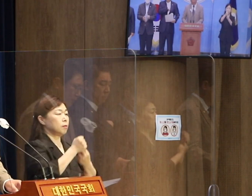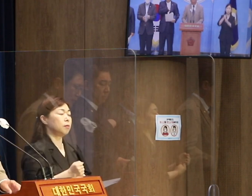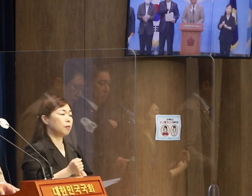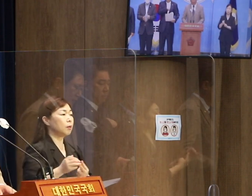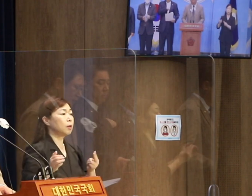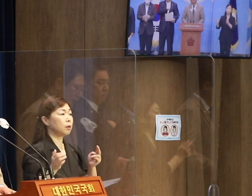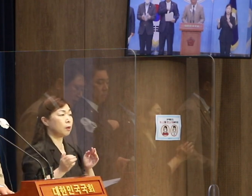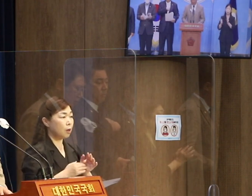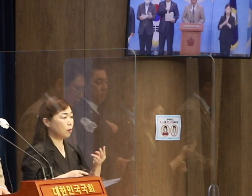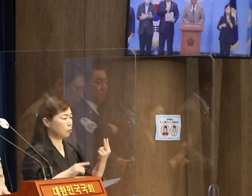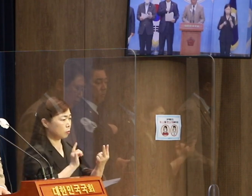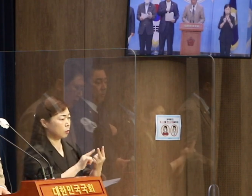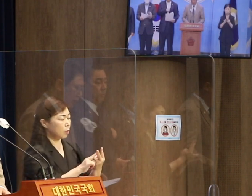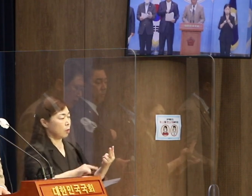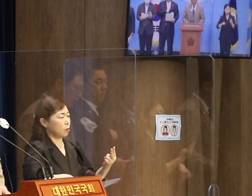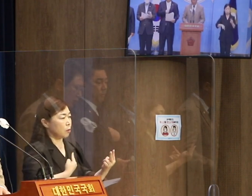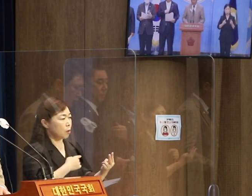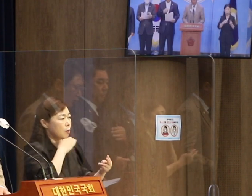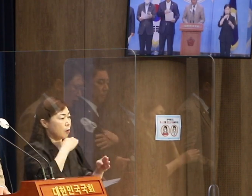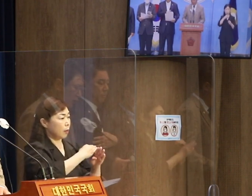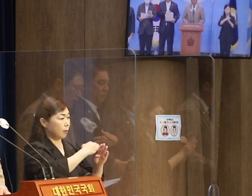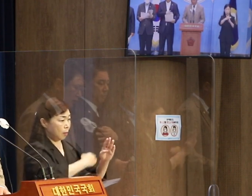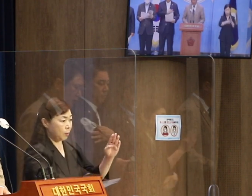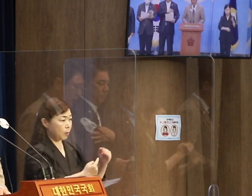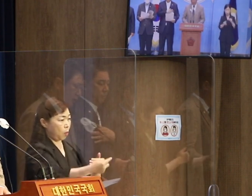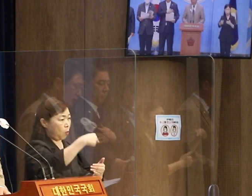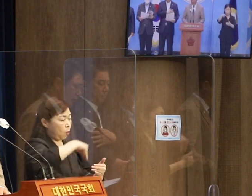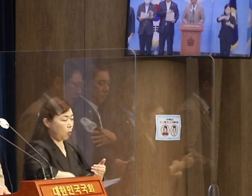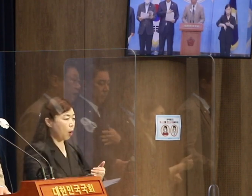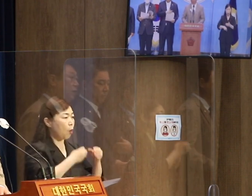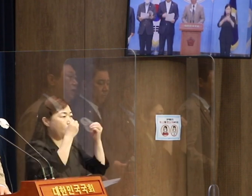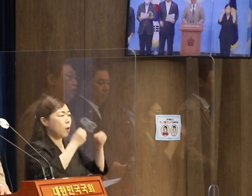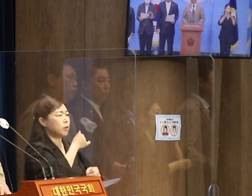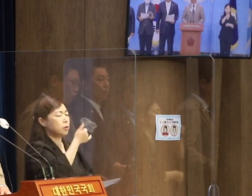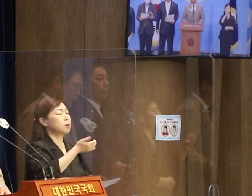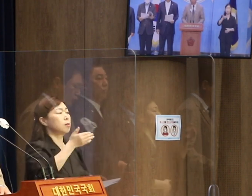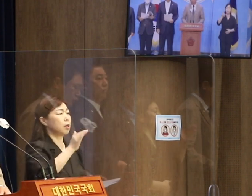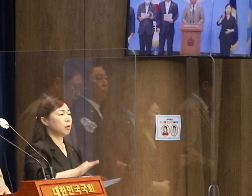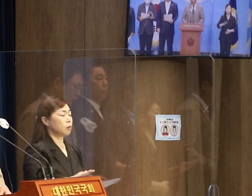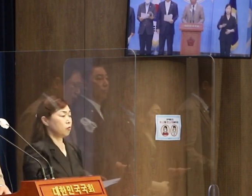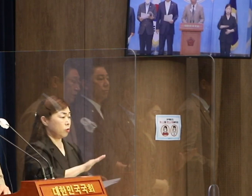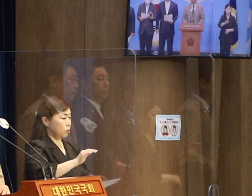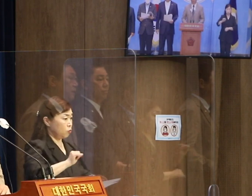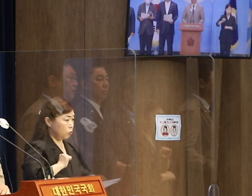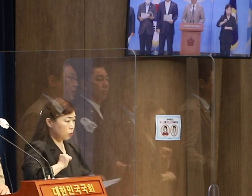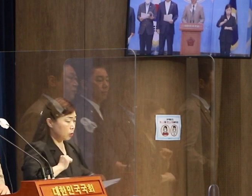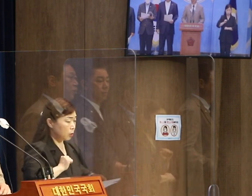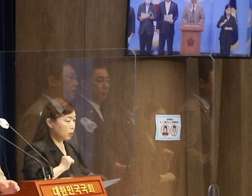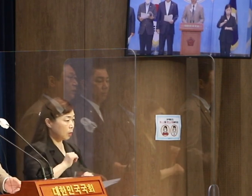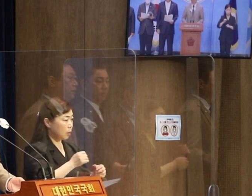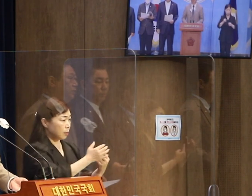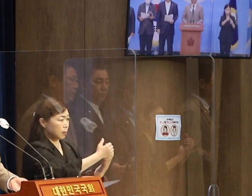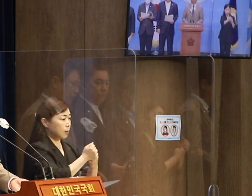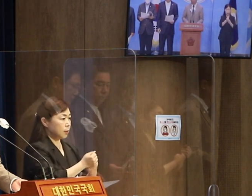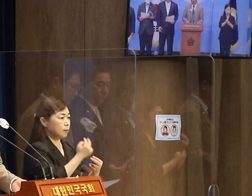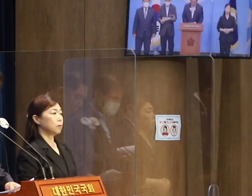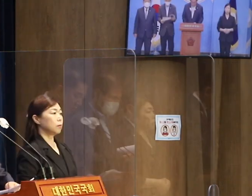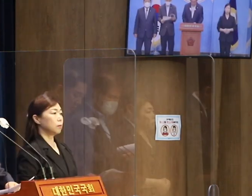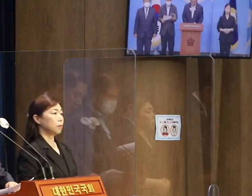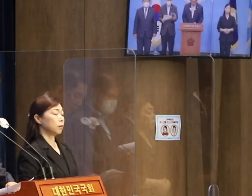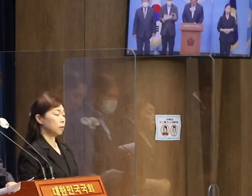생포했습니다. 이들이 스스로 월남한 것으로 오해하는 측면이 있는데 우리 군이 이들을 생포한